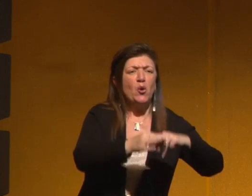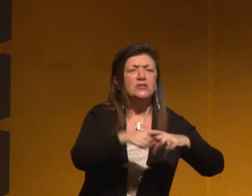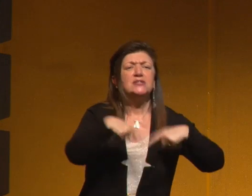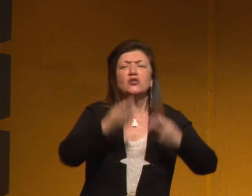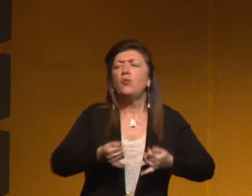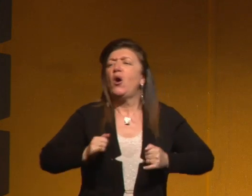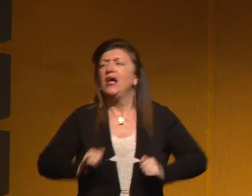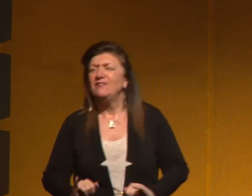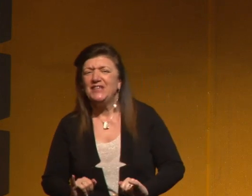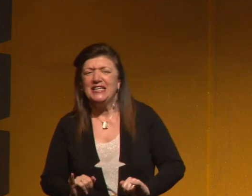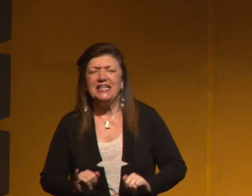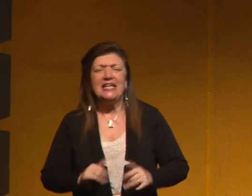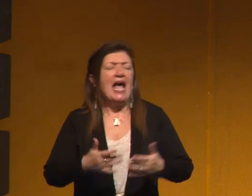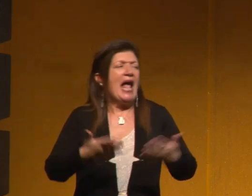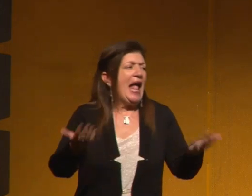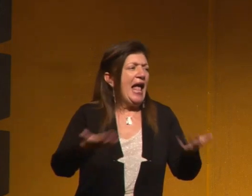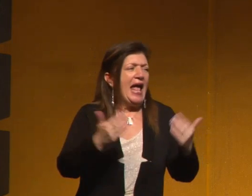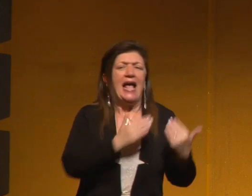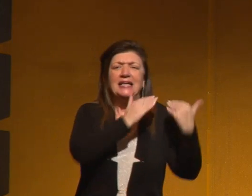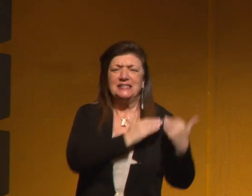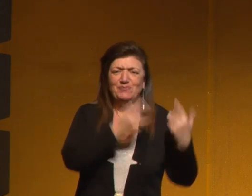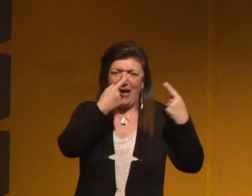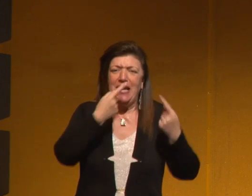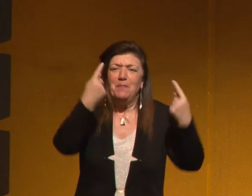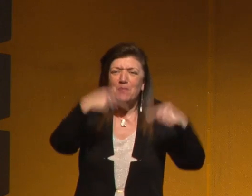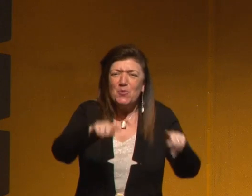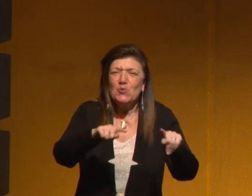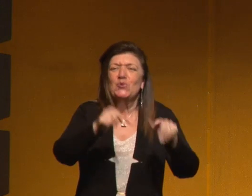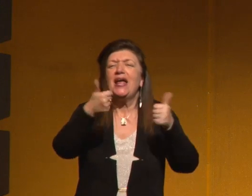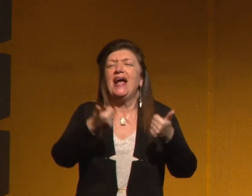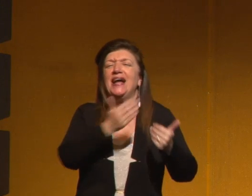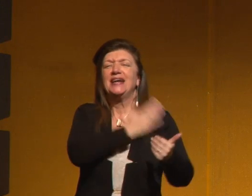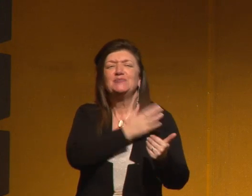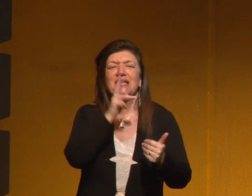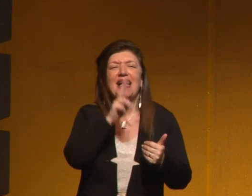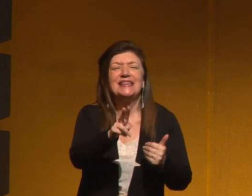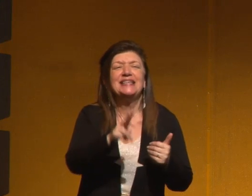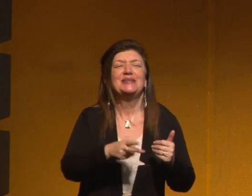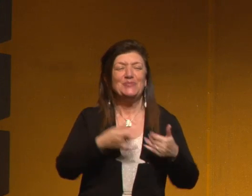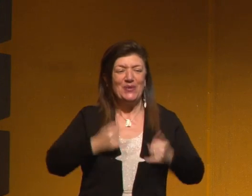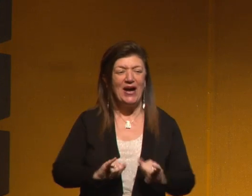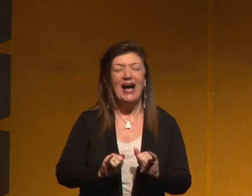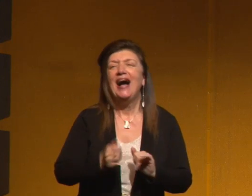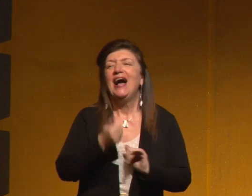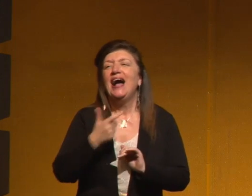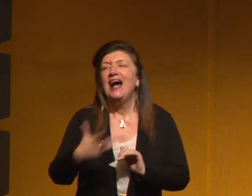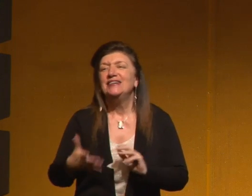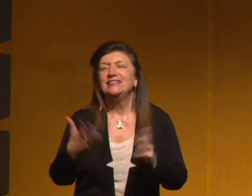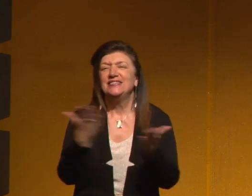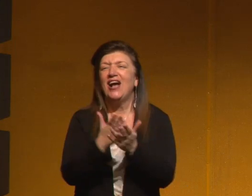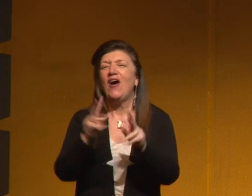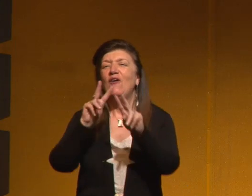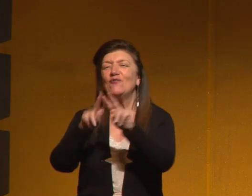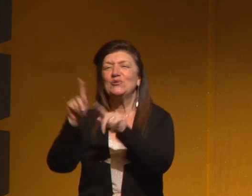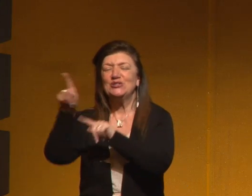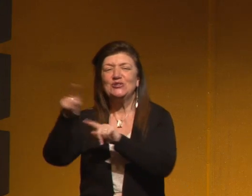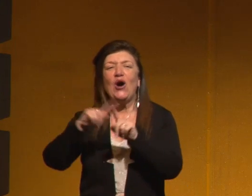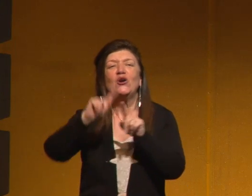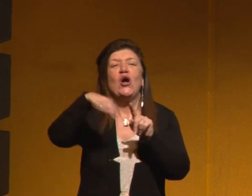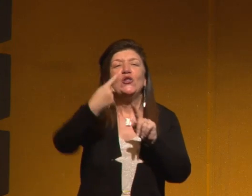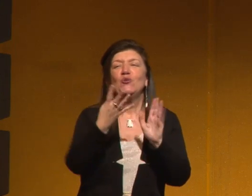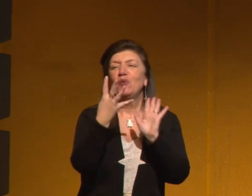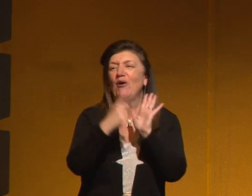attribuire sulle spalle del salone del libro anche una responsabilità come dire demografica come accade a woodstock all'epoca nove mesi dopo